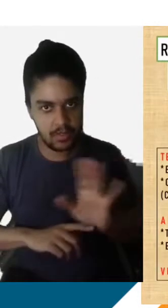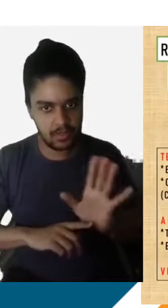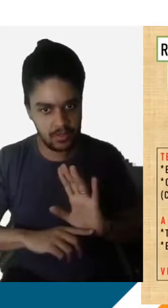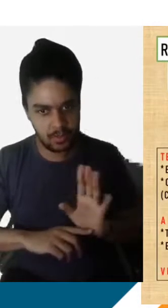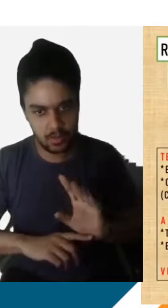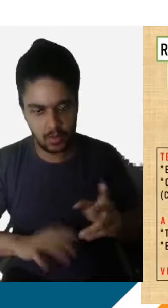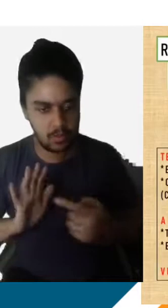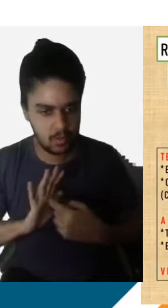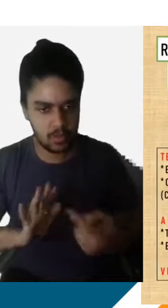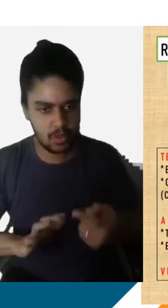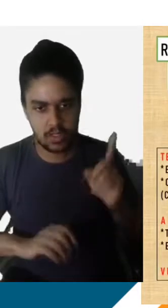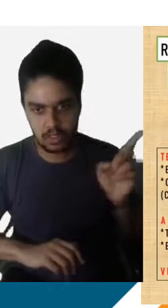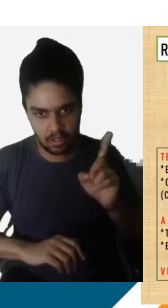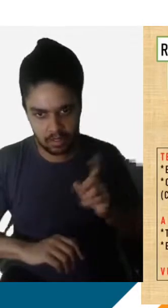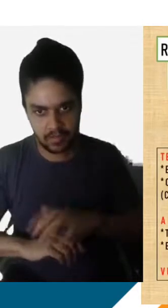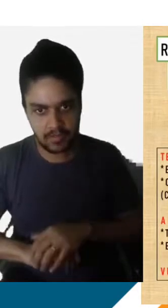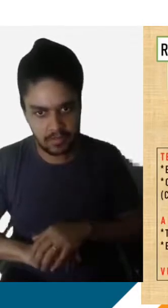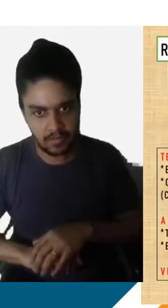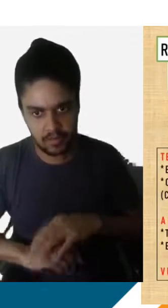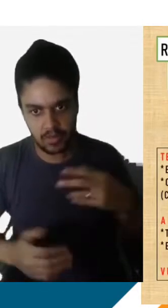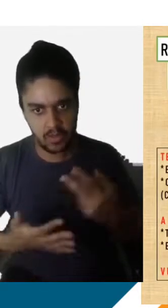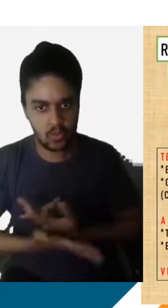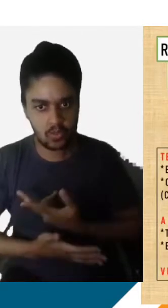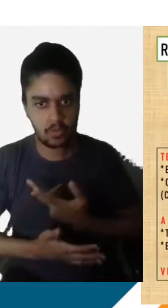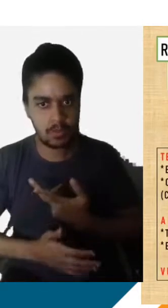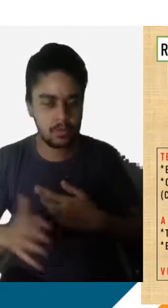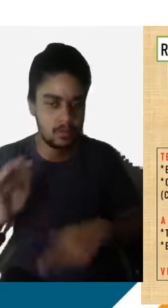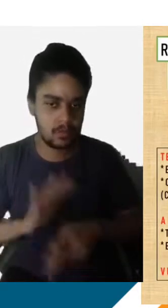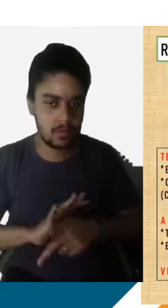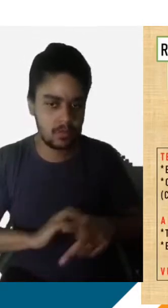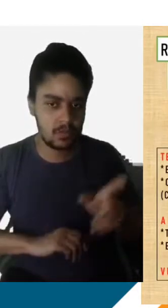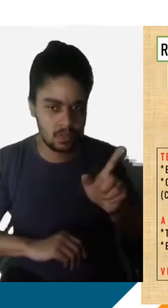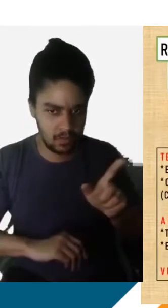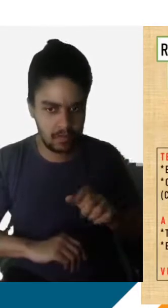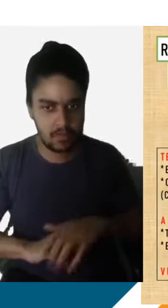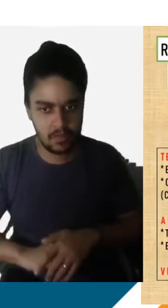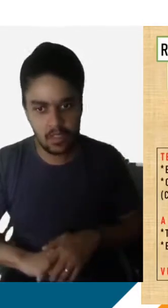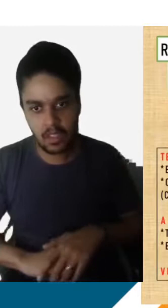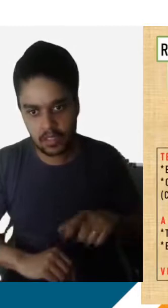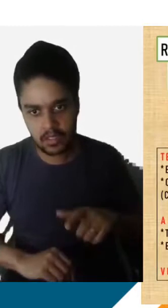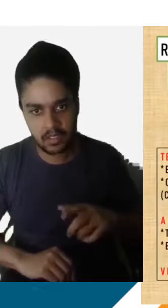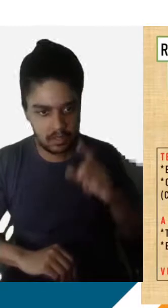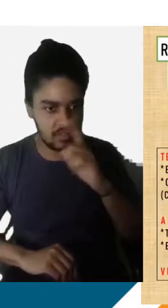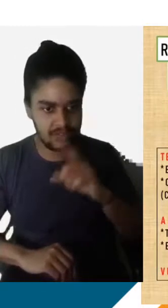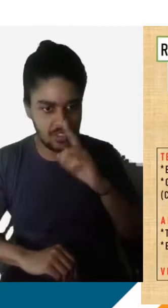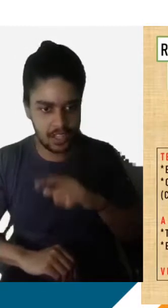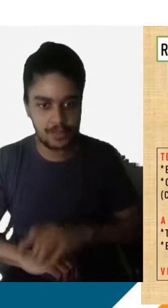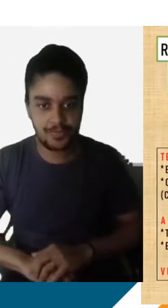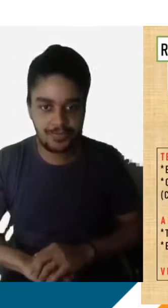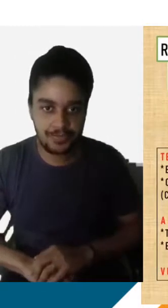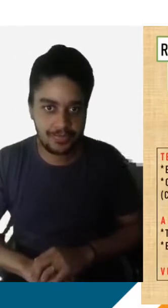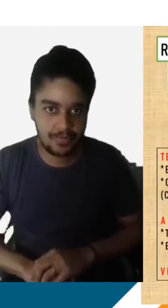filme que ilustra muito bem os acontecimentos, né, desencadeados por essa